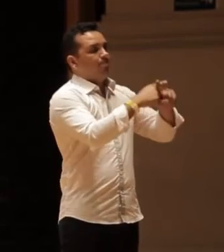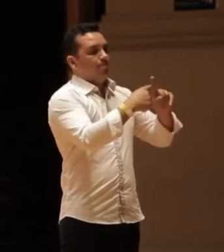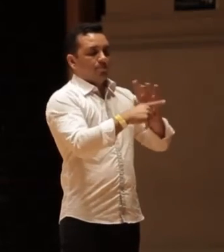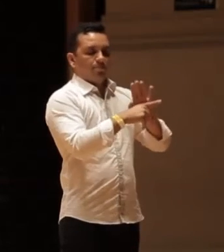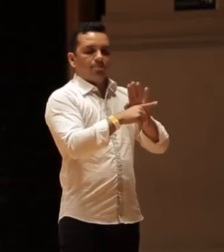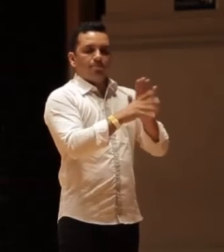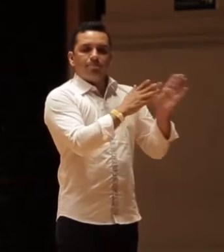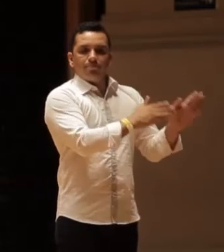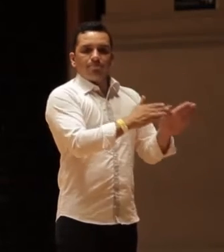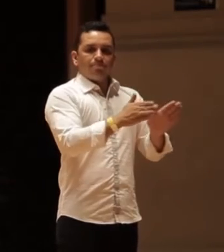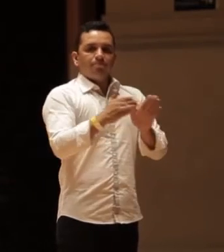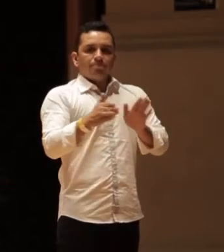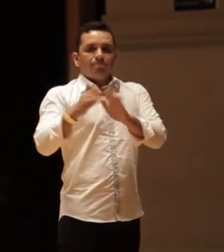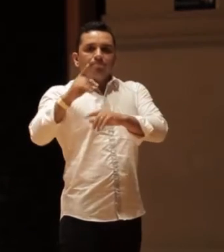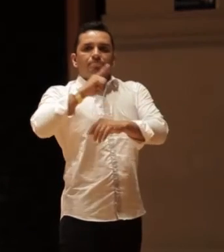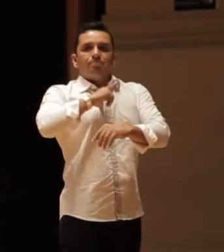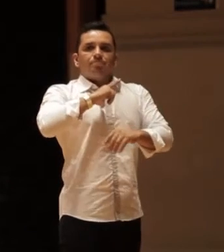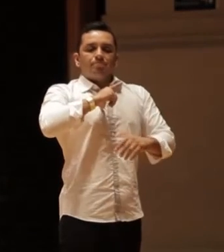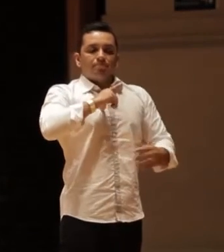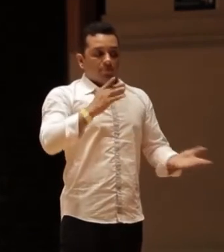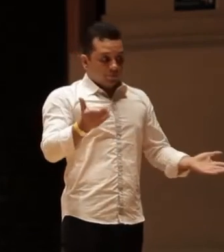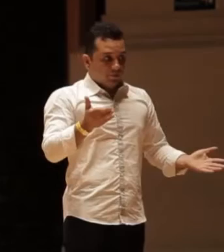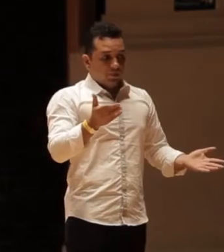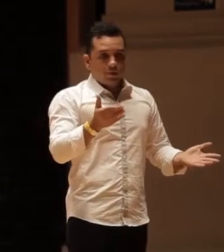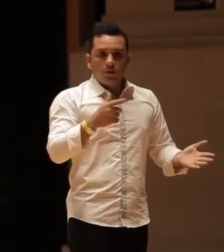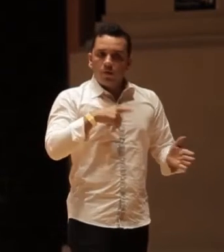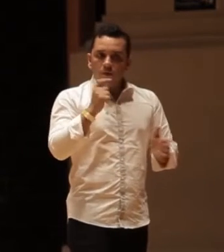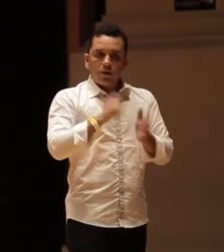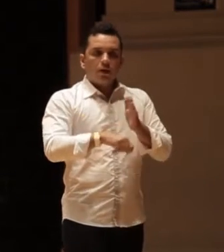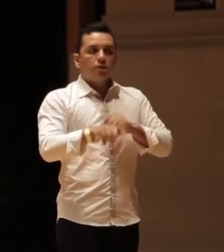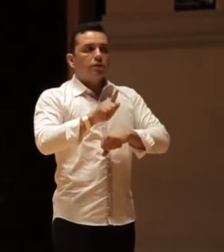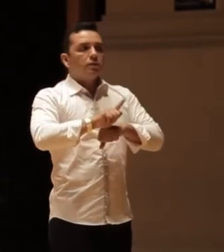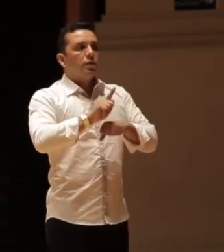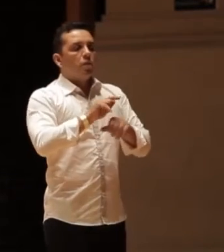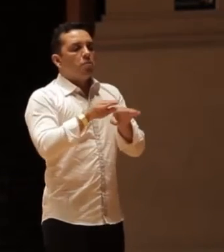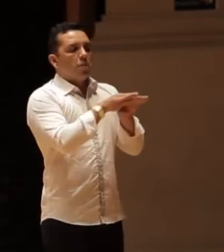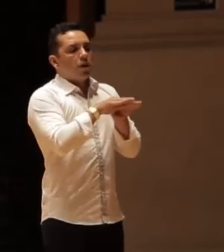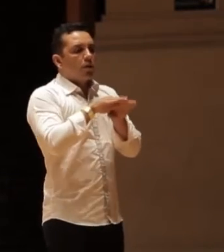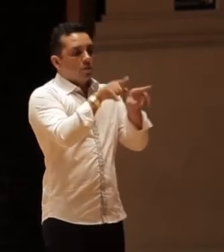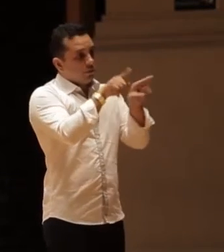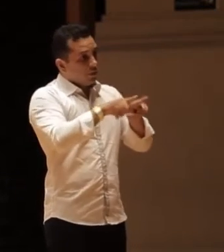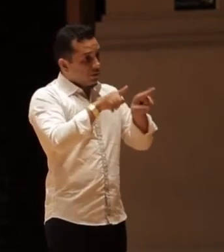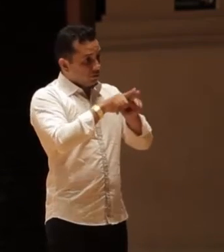processos e na minuta do contrato de gestão já temos um padrão também